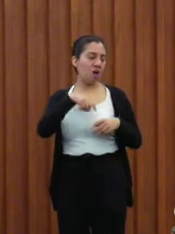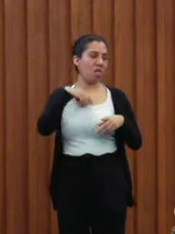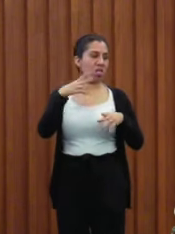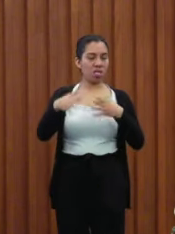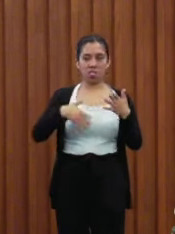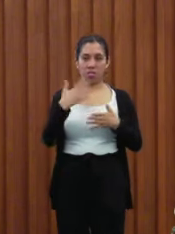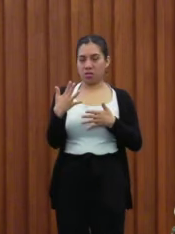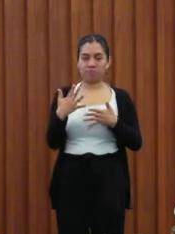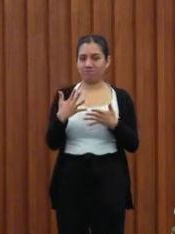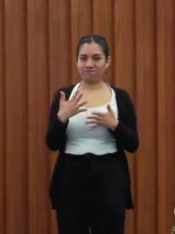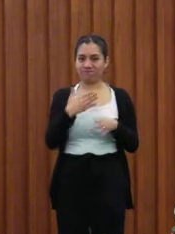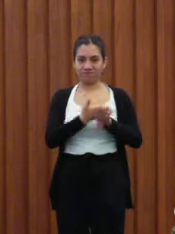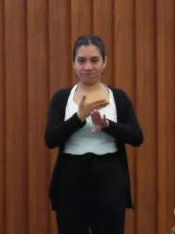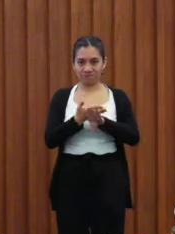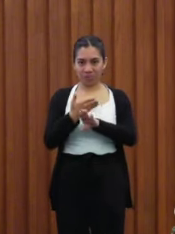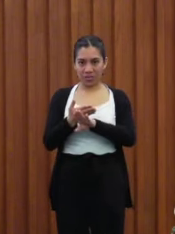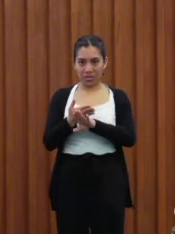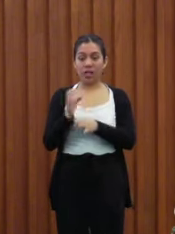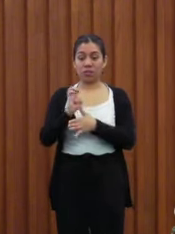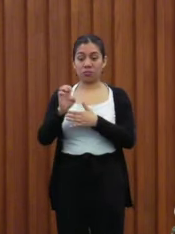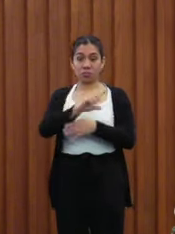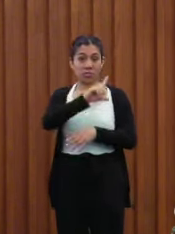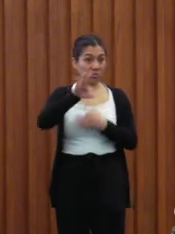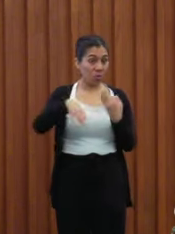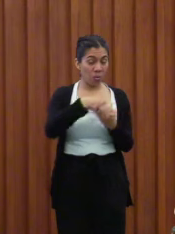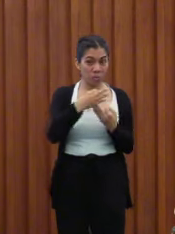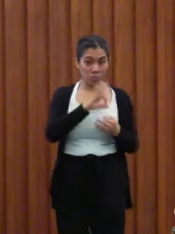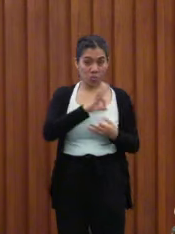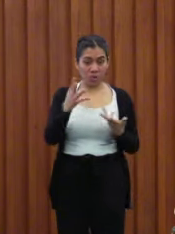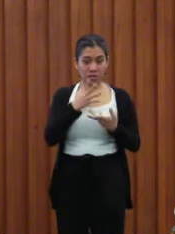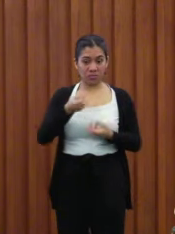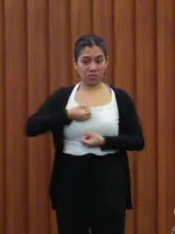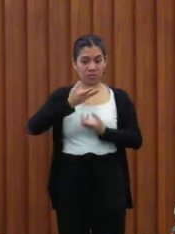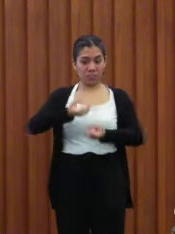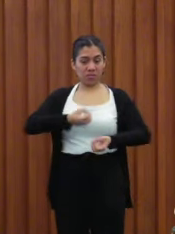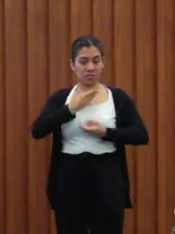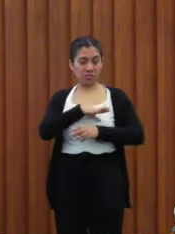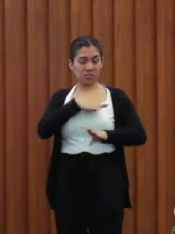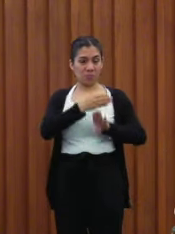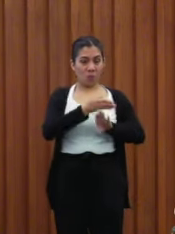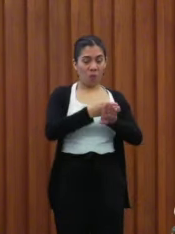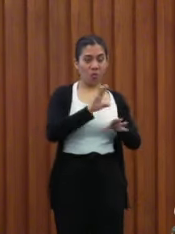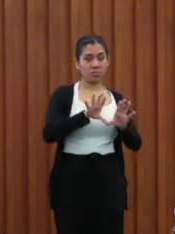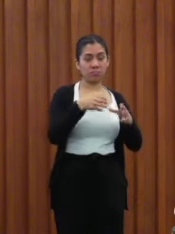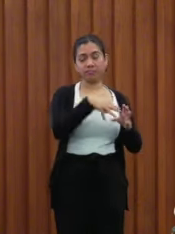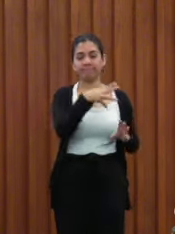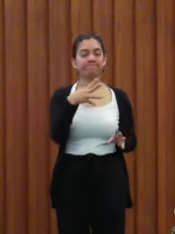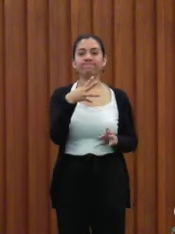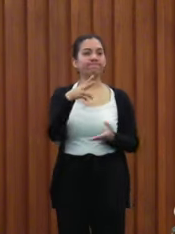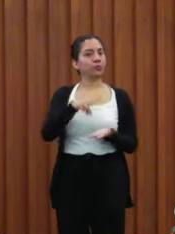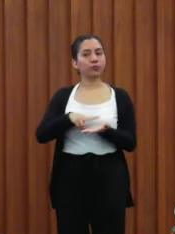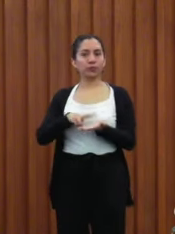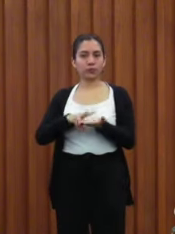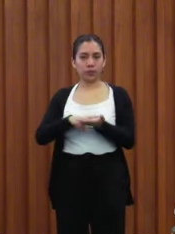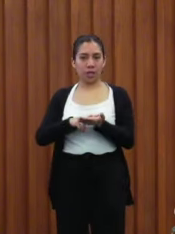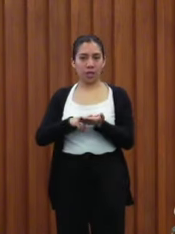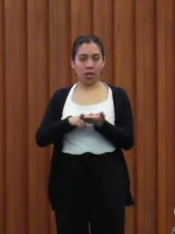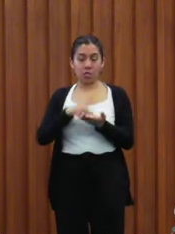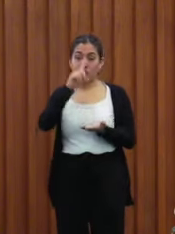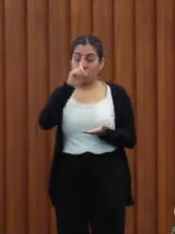que damos cuenta que podemos hacer cualquier cosa, y eso es lo que hay que tratar, ¿no? Y creo que